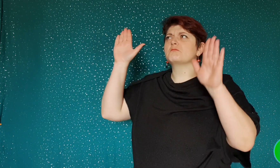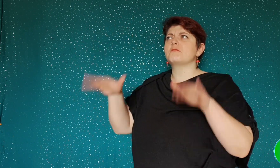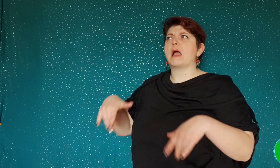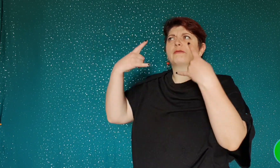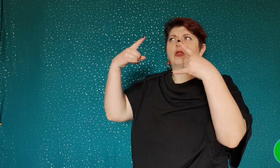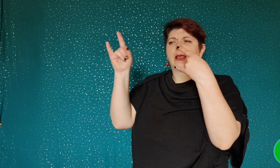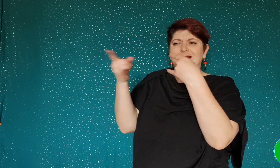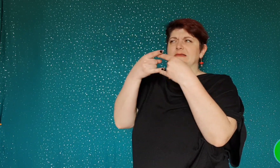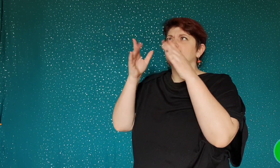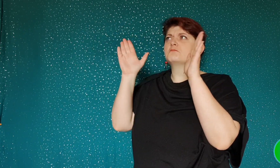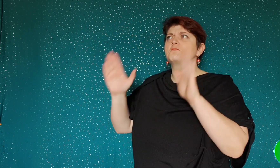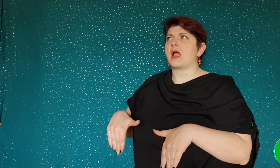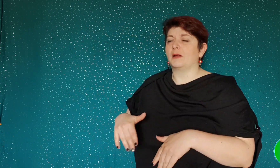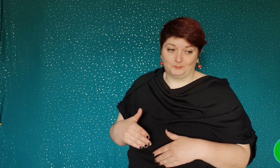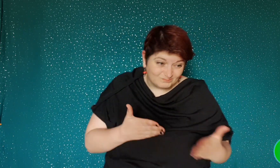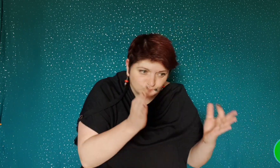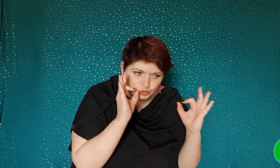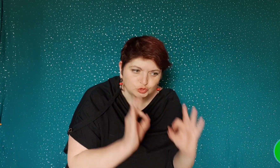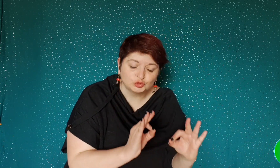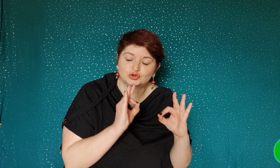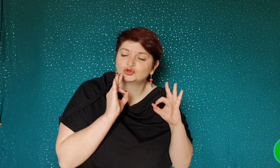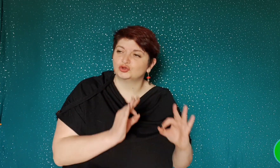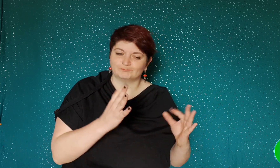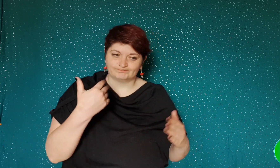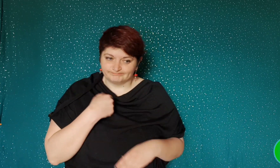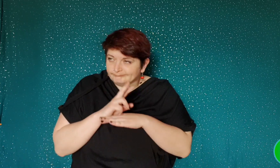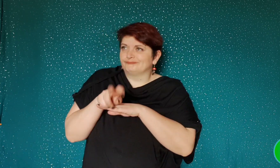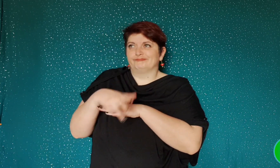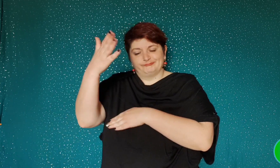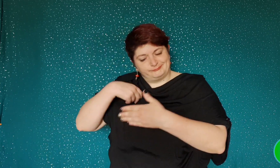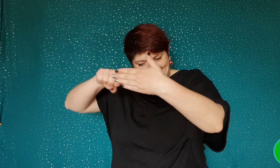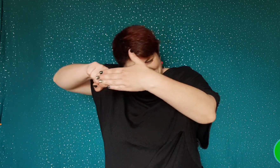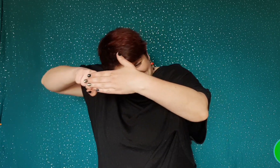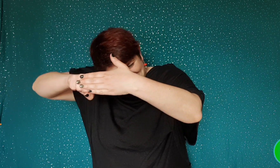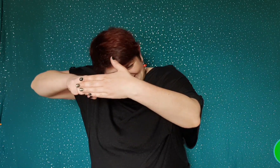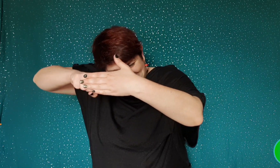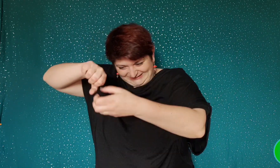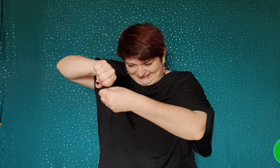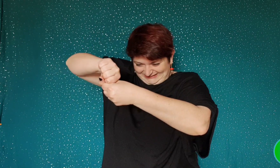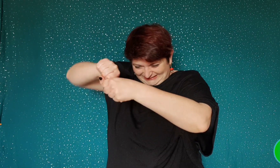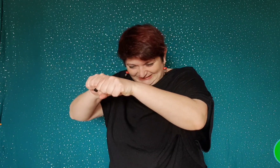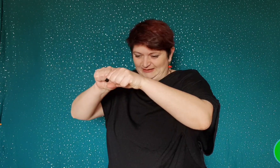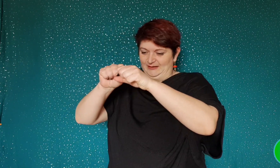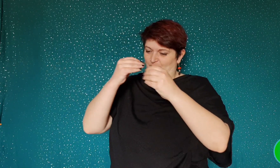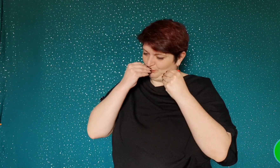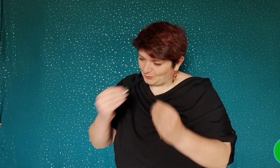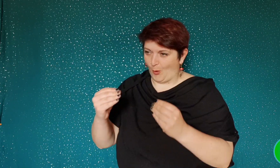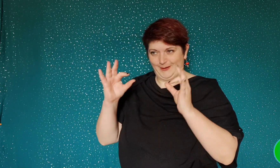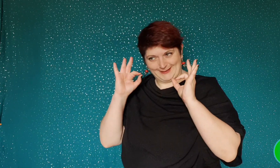Tu aurais dû mieux fermer la fenêtre, dit Marianne. Tu as raison, dit grand-père. Je me suis levé et j'ai bien fermé la